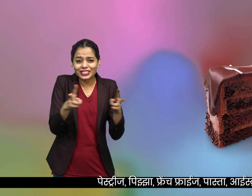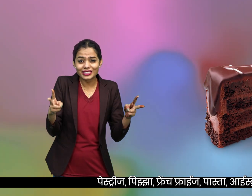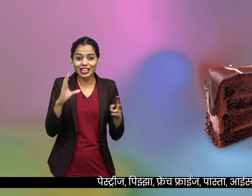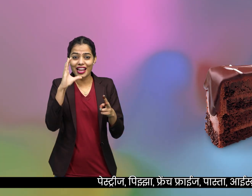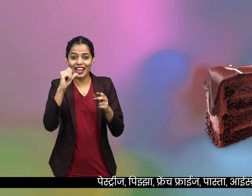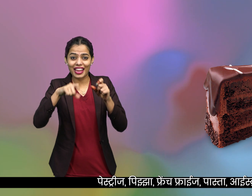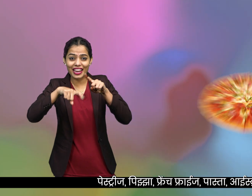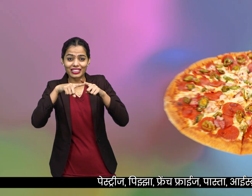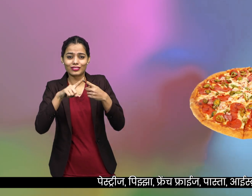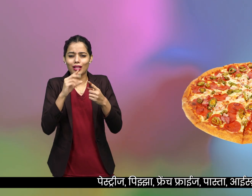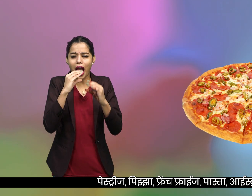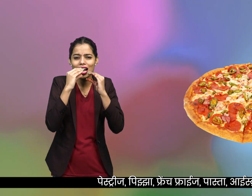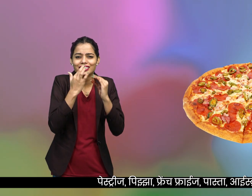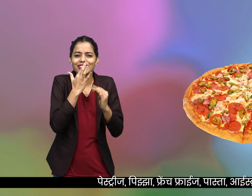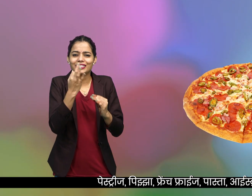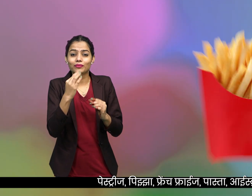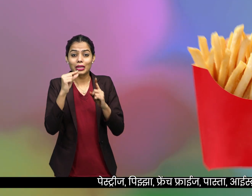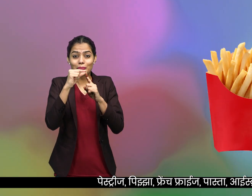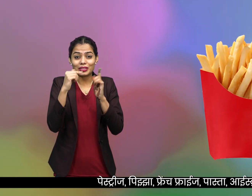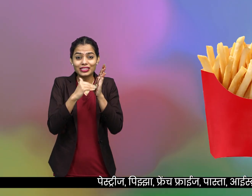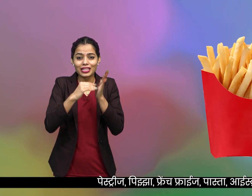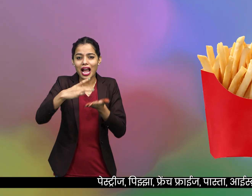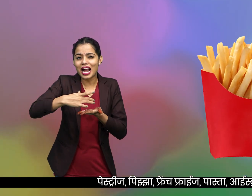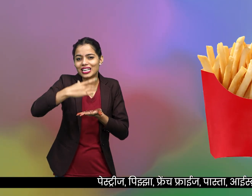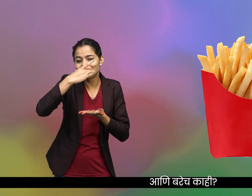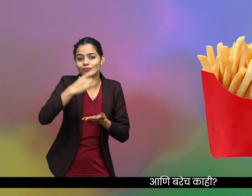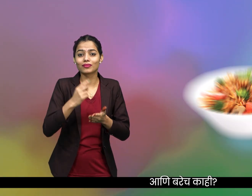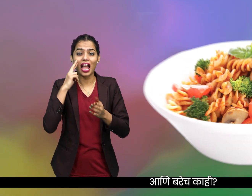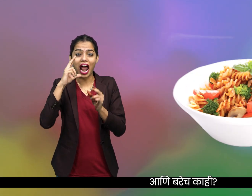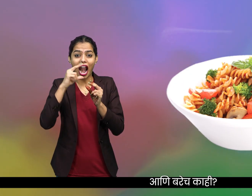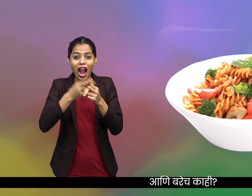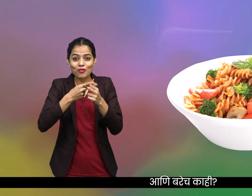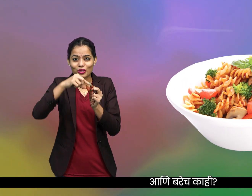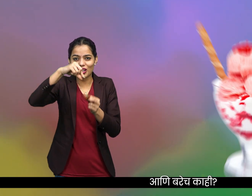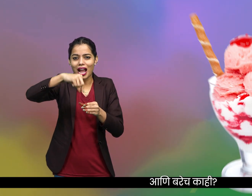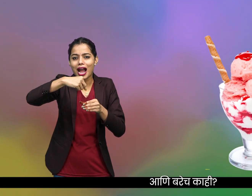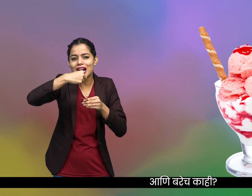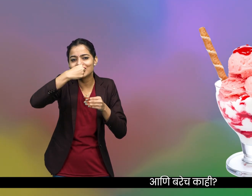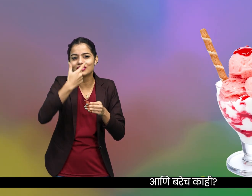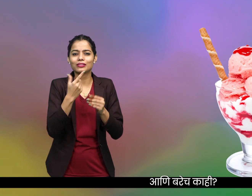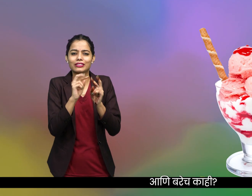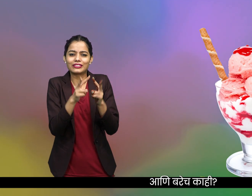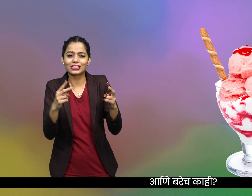पेस्ट्रीज, पिझ्झा, फ्रेंच फ्राईज, पास्ता, आईस्क्रीम आणि बरेच काही.